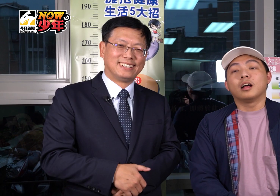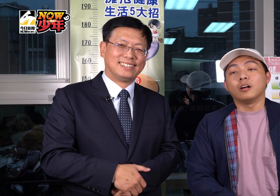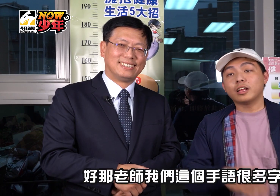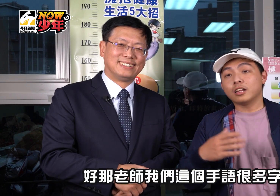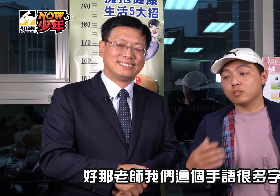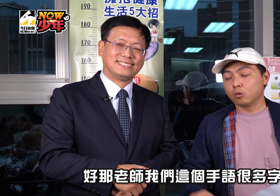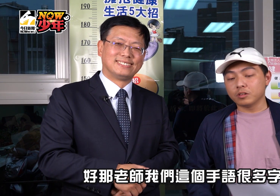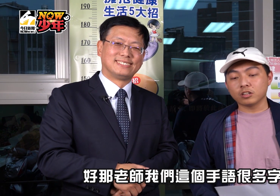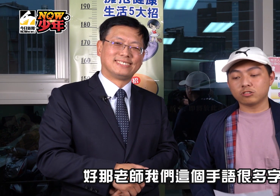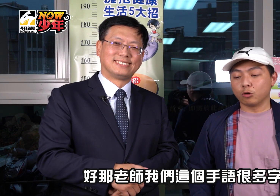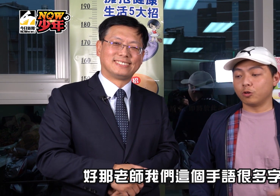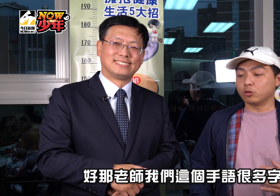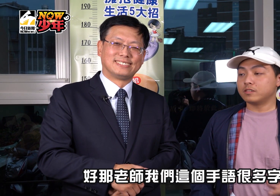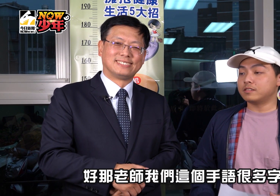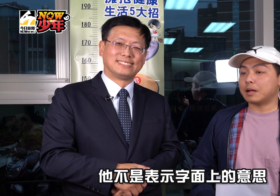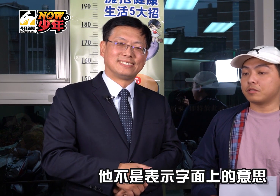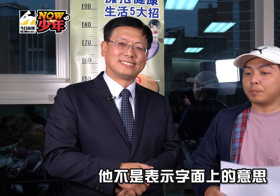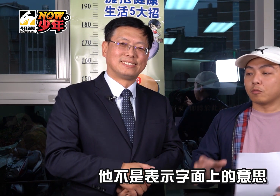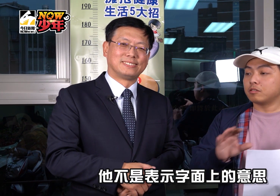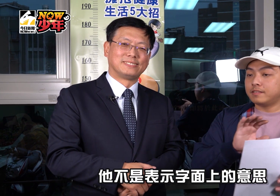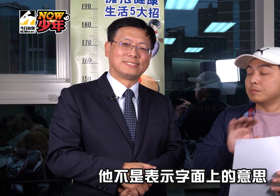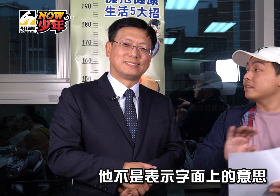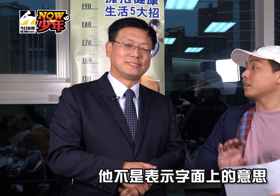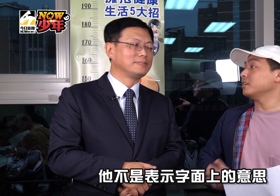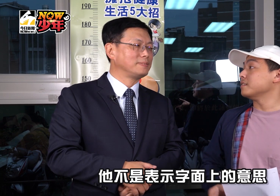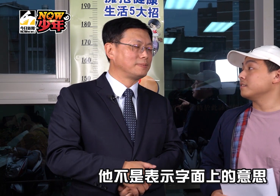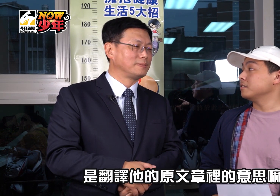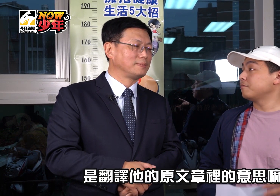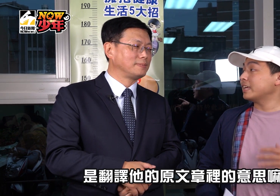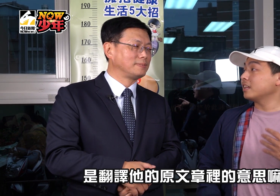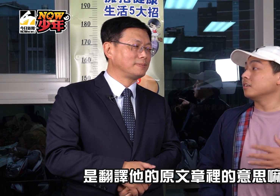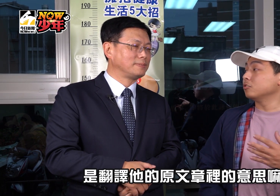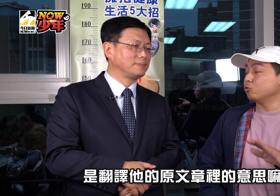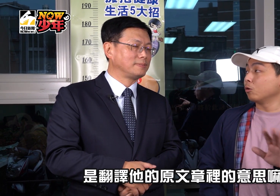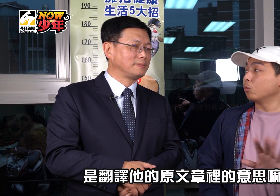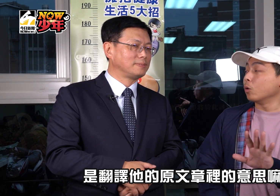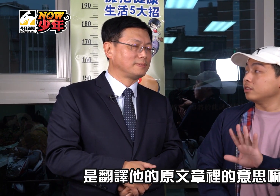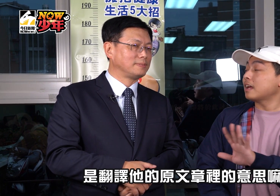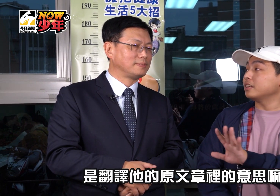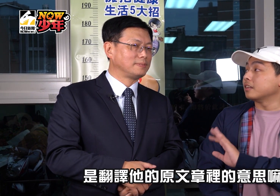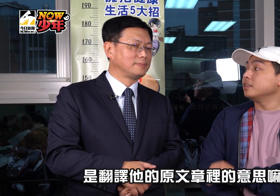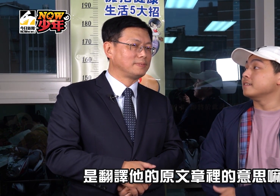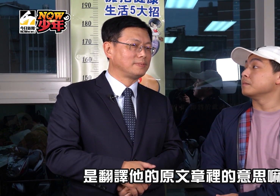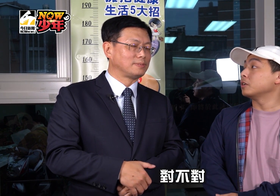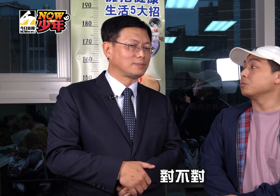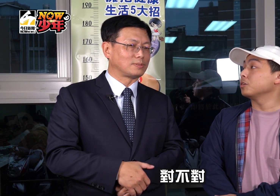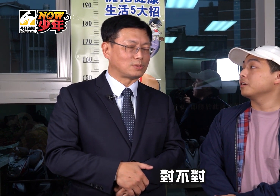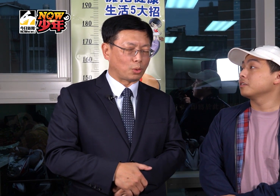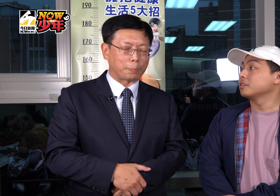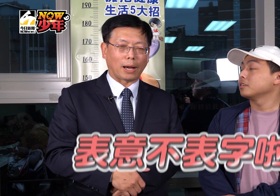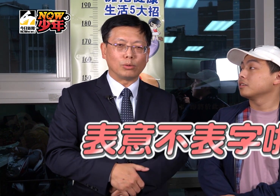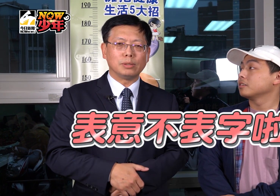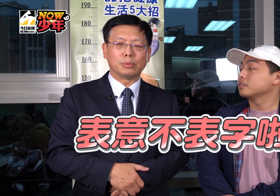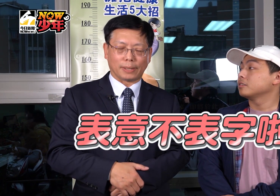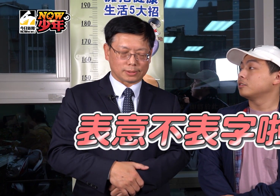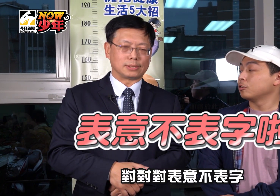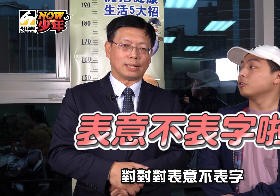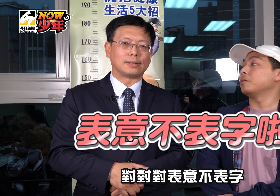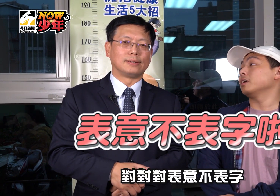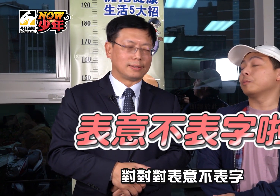好，那老师，我们这个手语很多字，它不是表示字面上的意思，是翻译它的原文章里的意思嘛，对不对？ 对，表意不表字。 对，表意不表